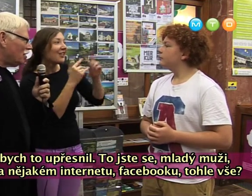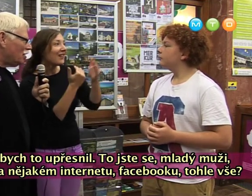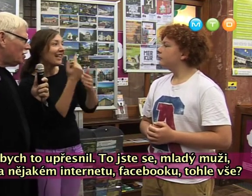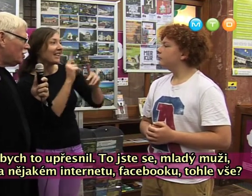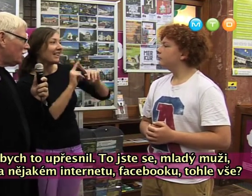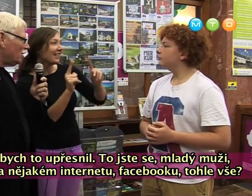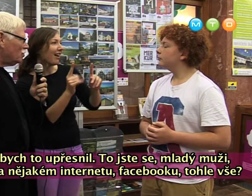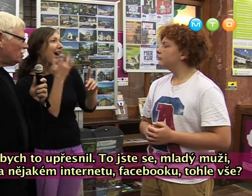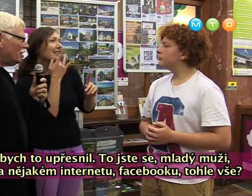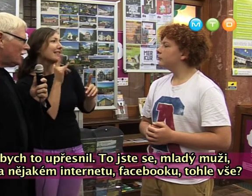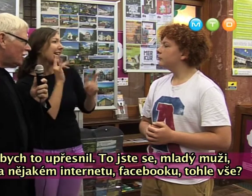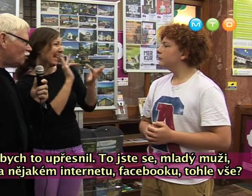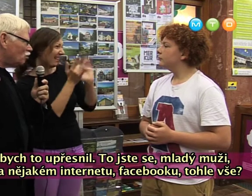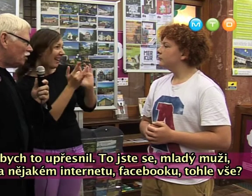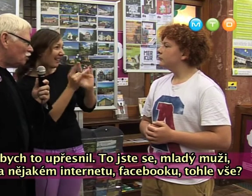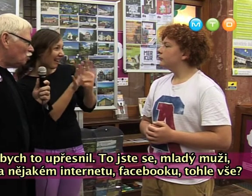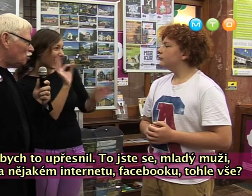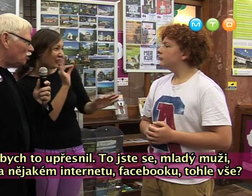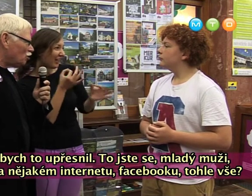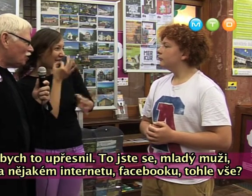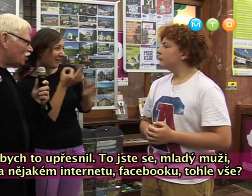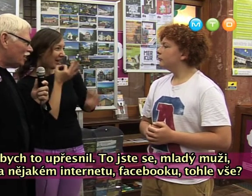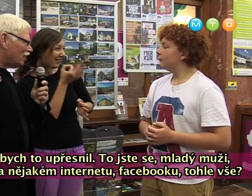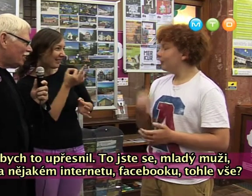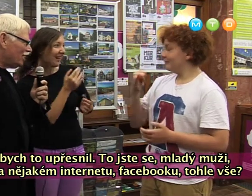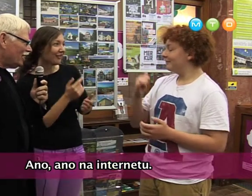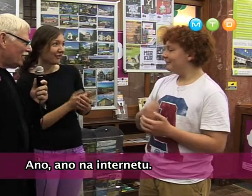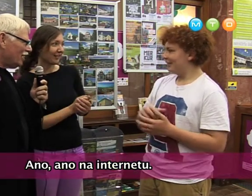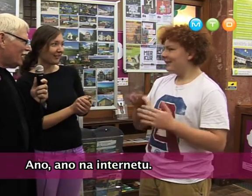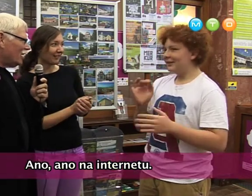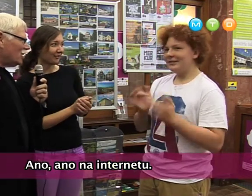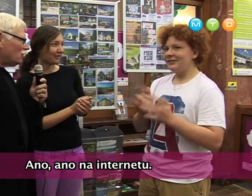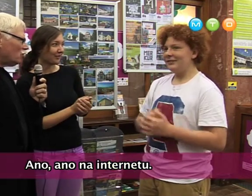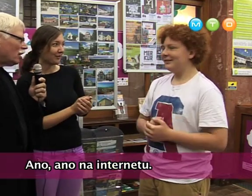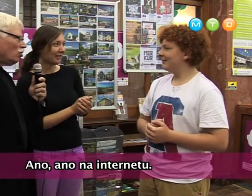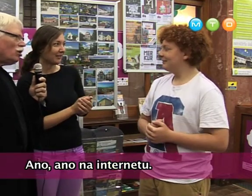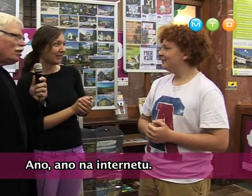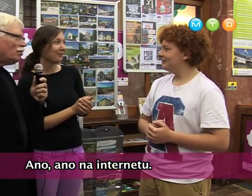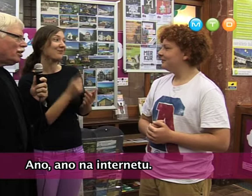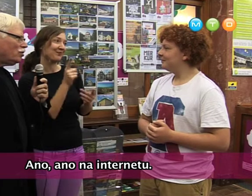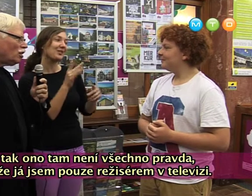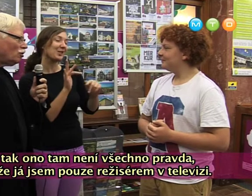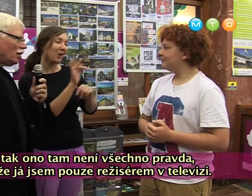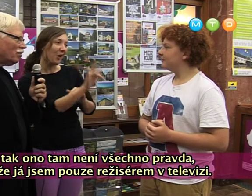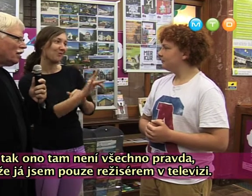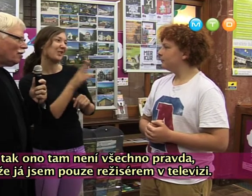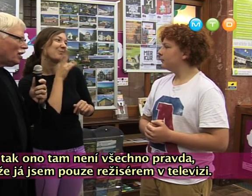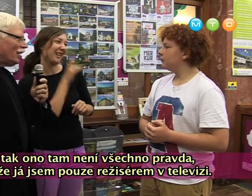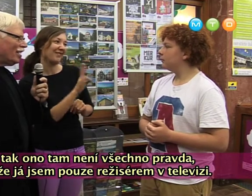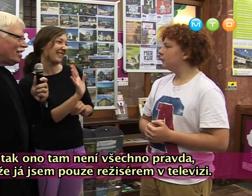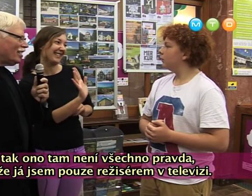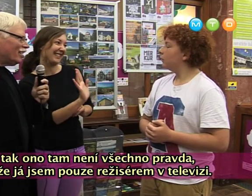na nějakém internetu, Facebooku, tohle vše? Ano, ano, na internetu. No, tak oni tam není všechno